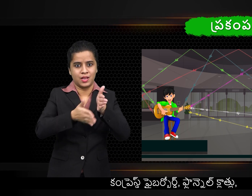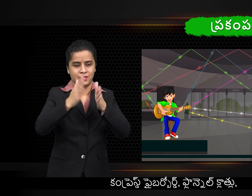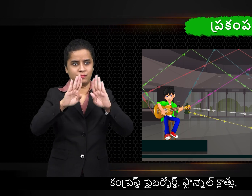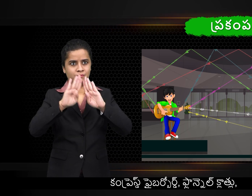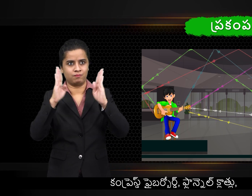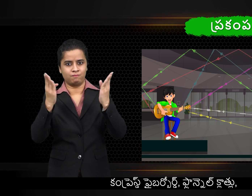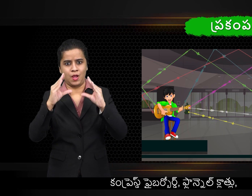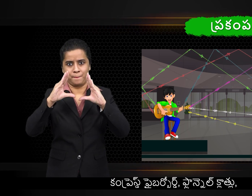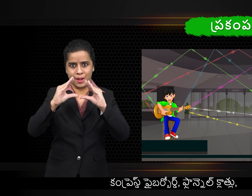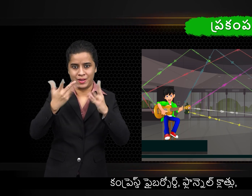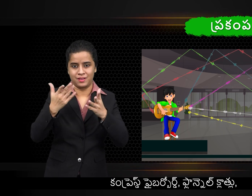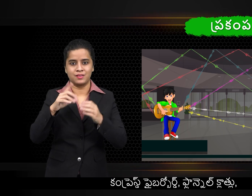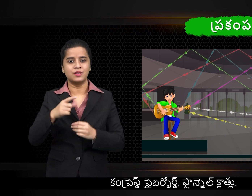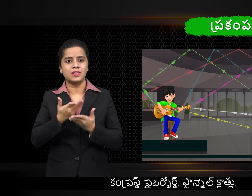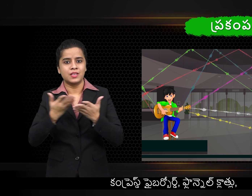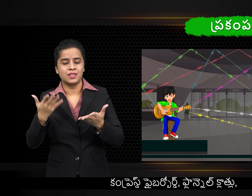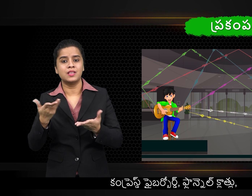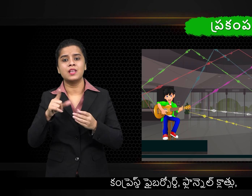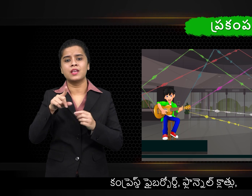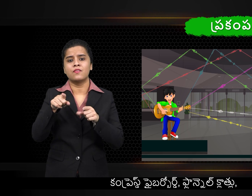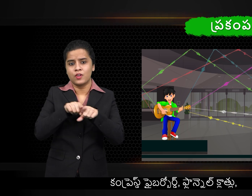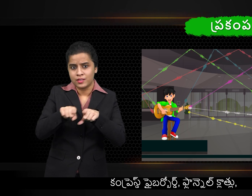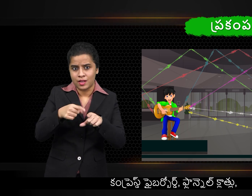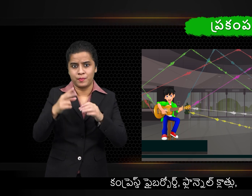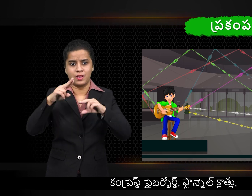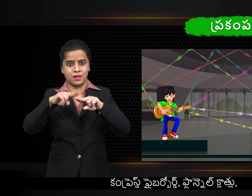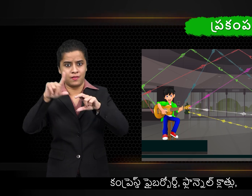కంప్రెస్డ్ ఫైబర్ బోర్డ్, ప్లానెల్ క్లాత్లు,